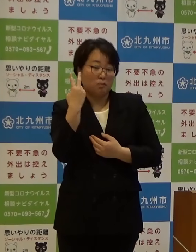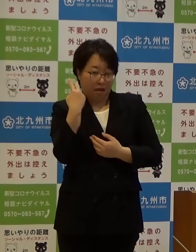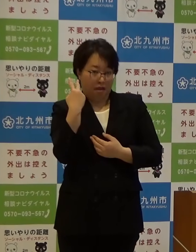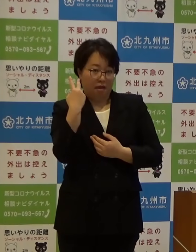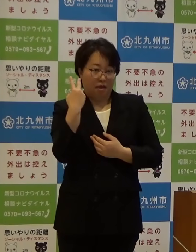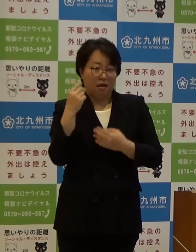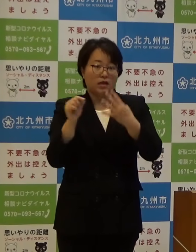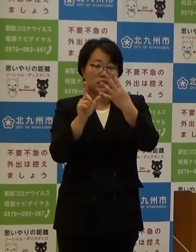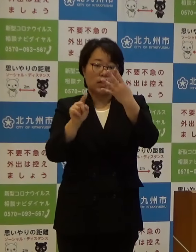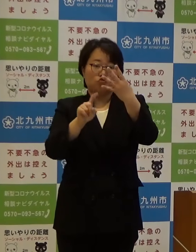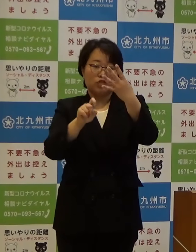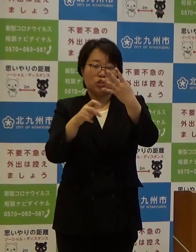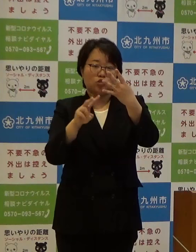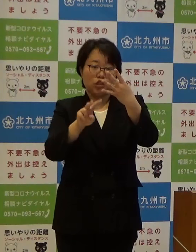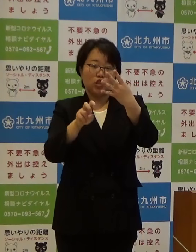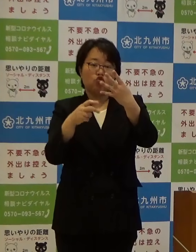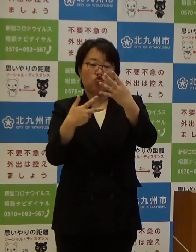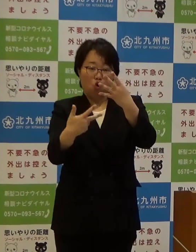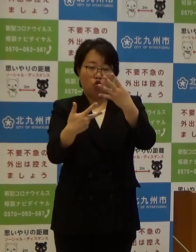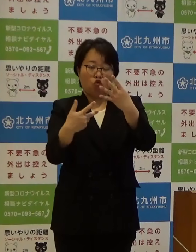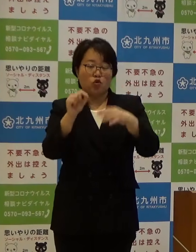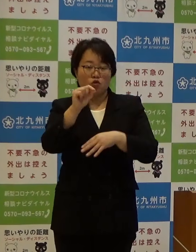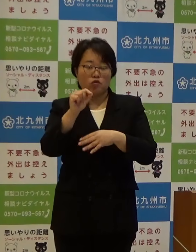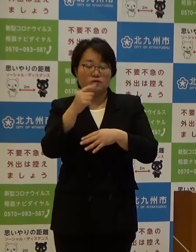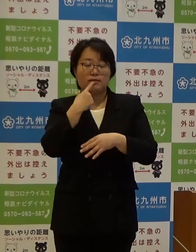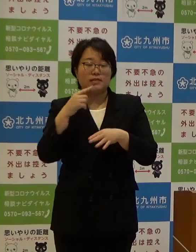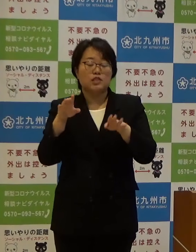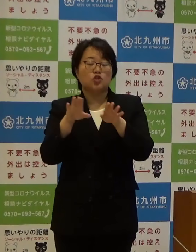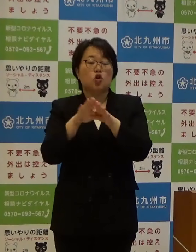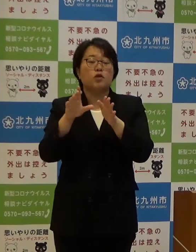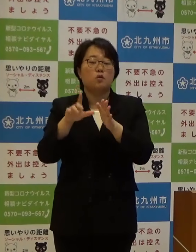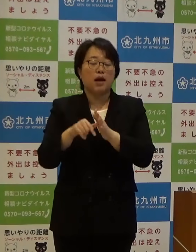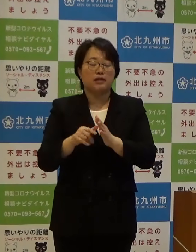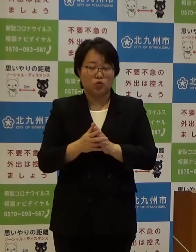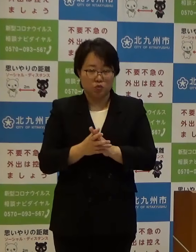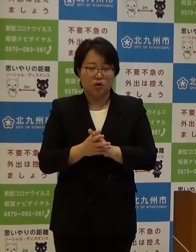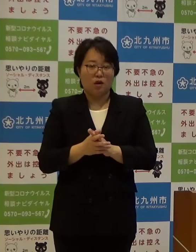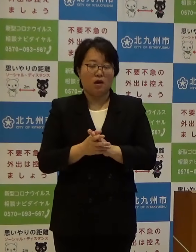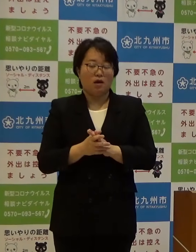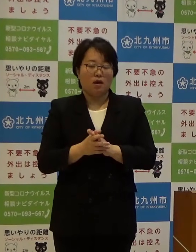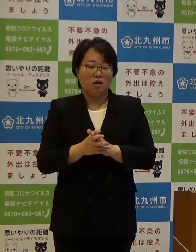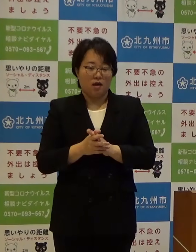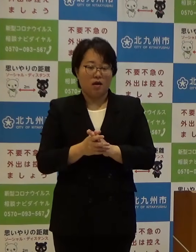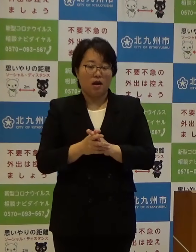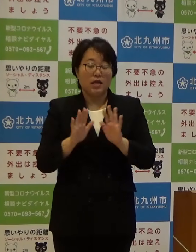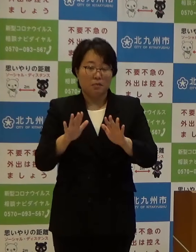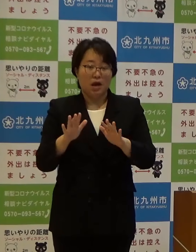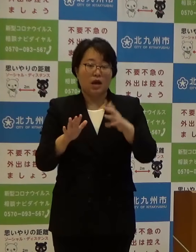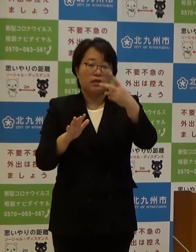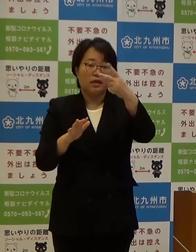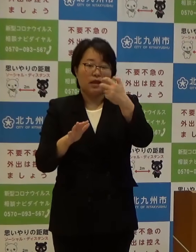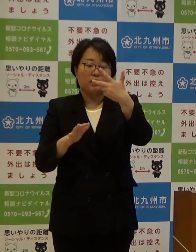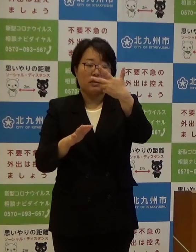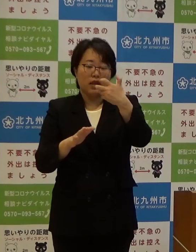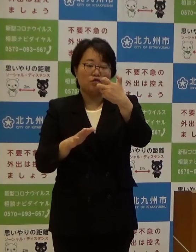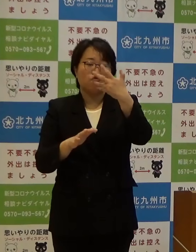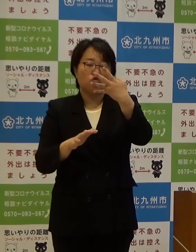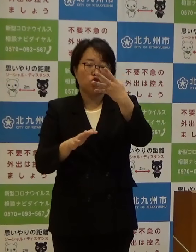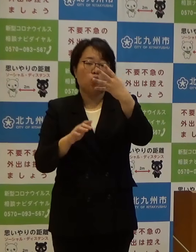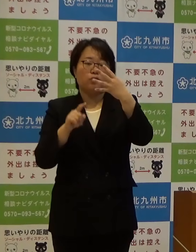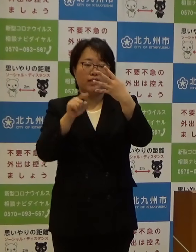昨日ですね、4月26日日曜日については、感染拡大イベントの比較で 74.2%